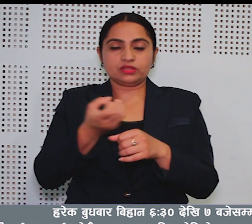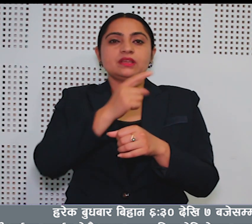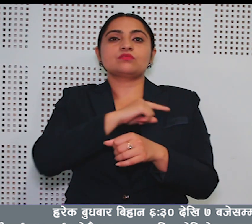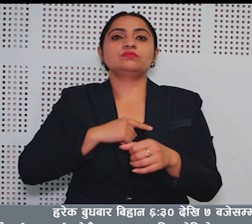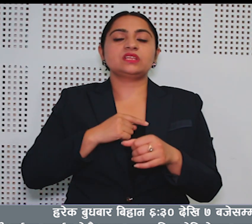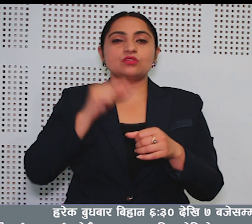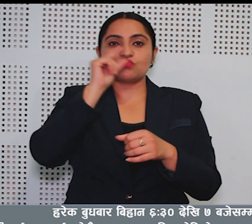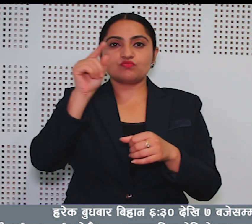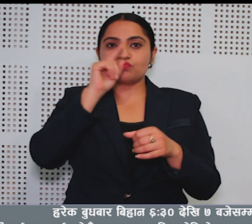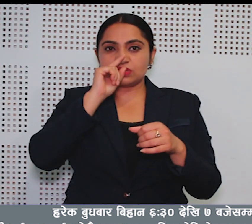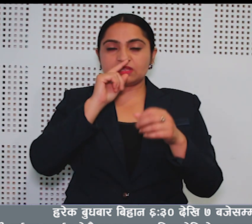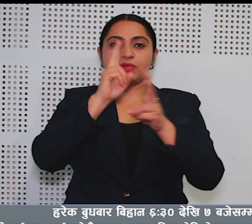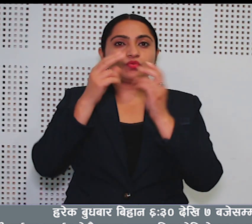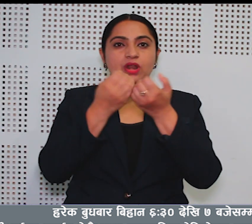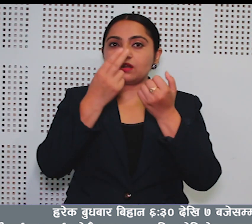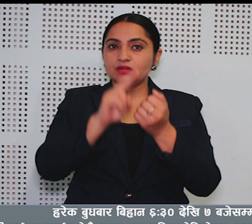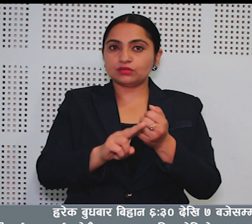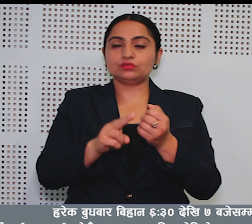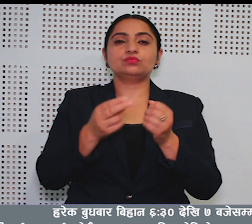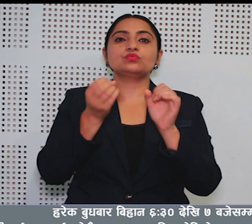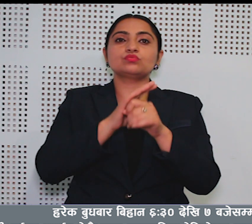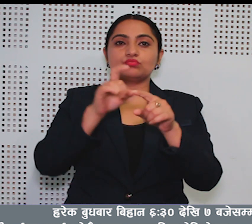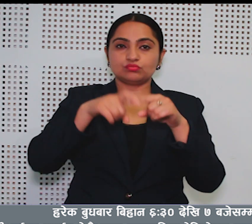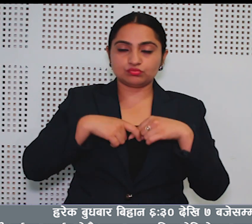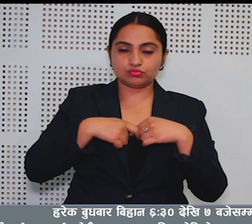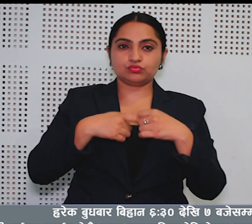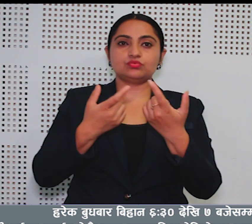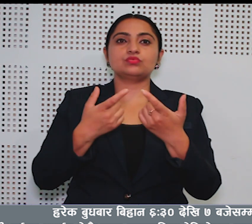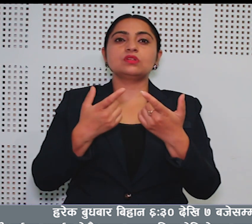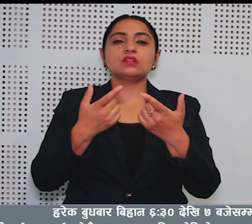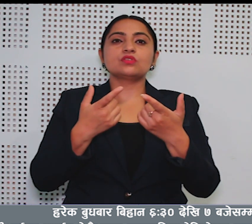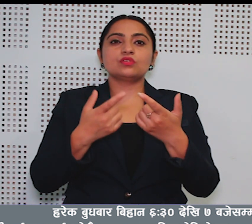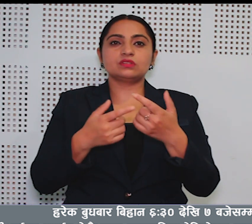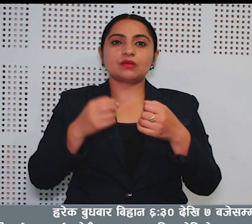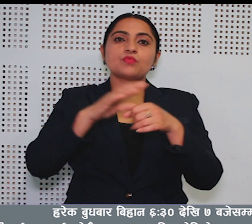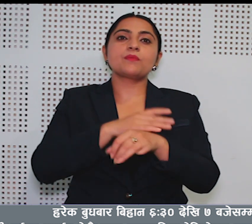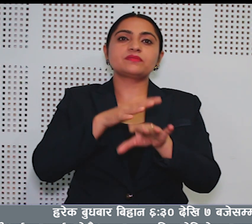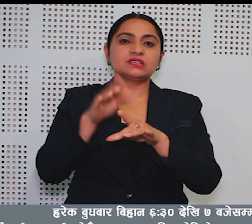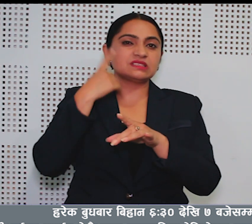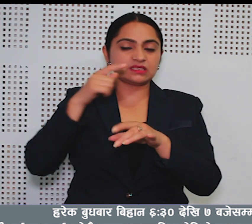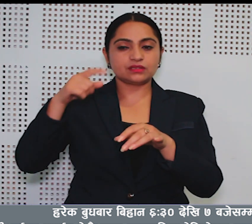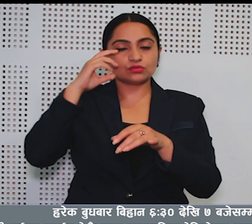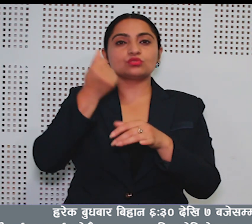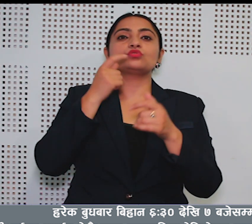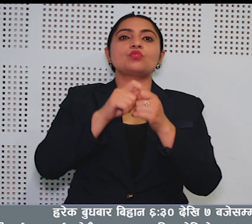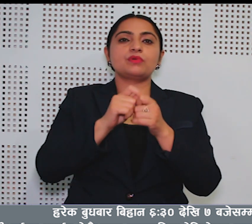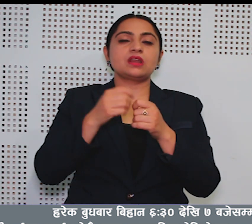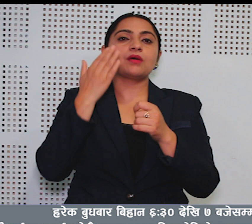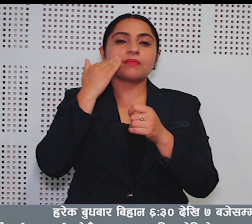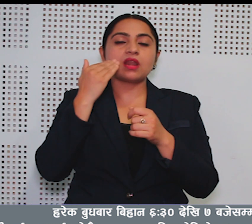थियौं। कोरोना महामारीको रोकथाम, नियन्त्रण र प्रभावितहरूको दैनिकीलाई सहज बनाउन महिला अधिकार कर्मीहरू डटेर लागेको